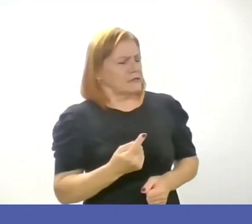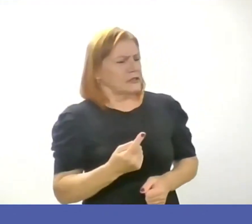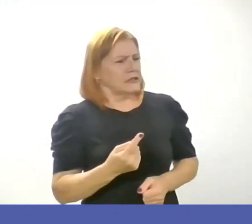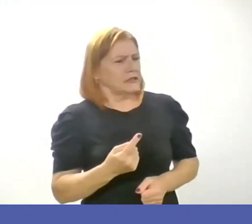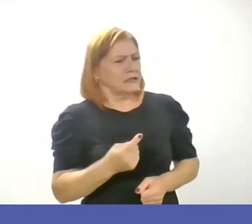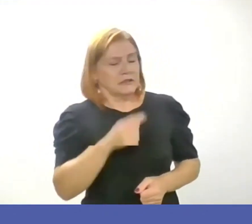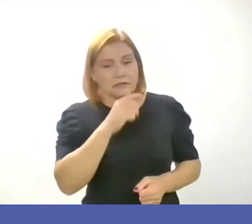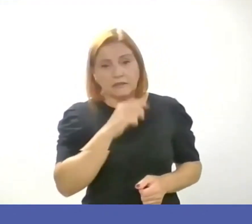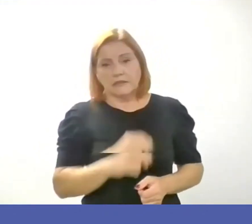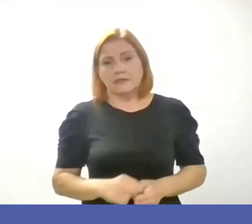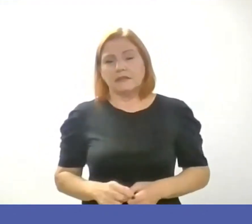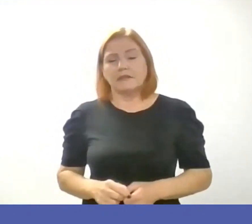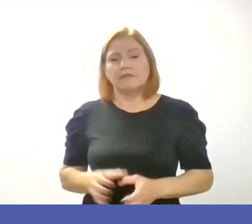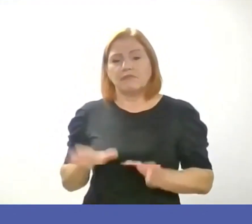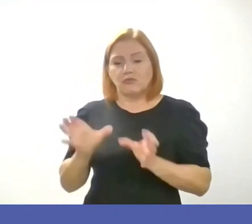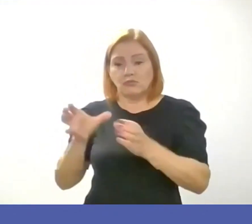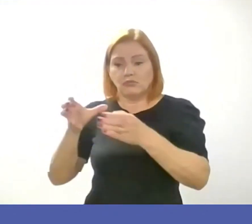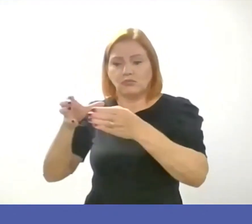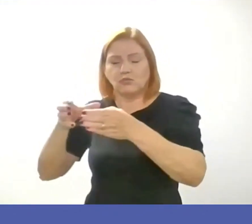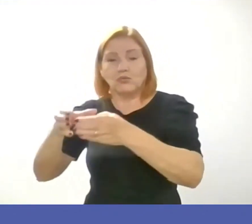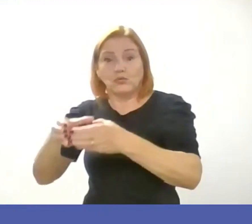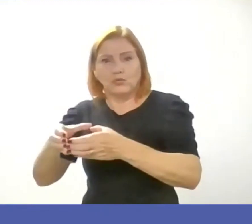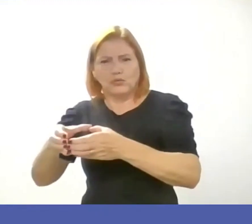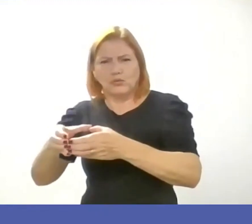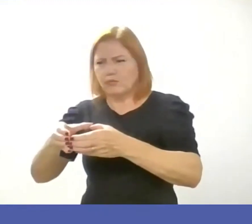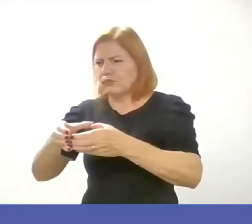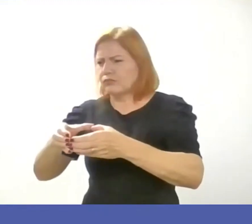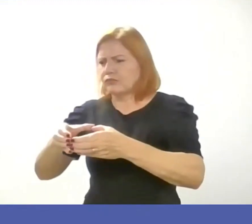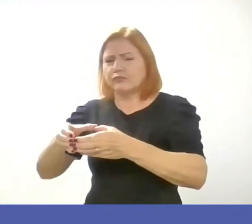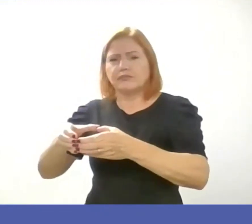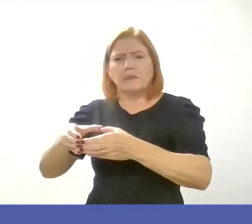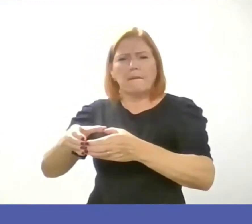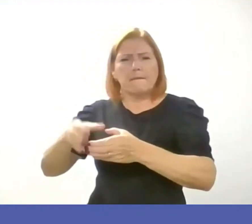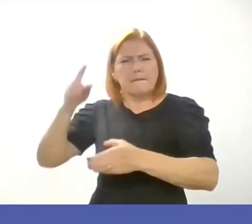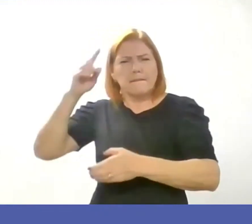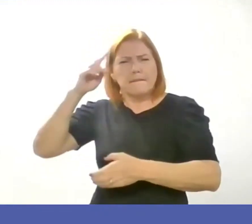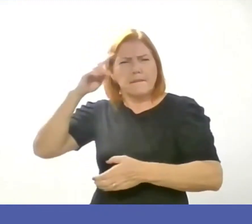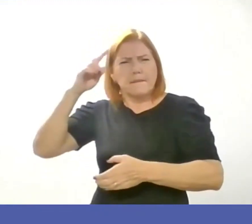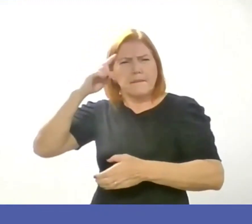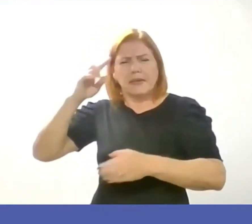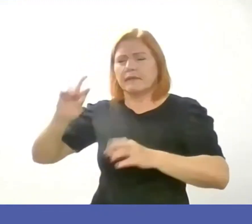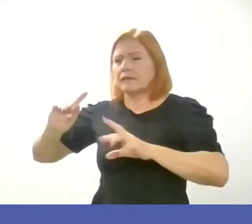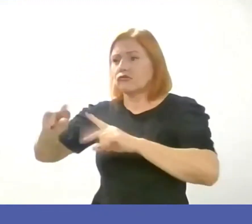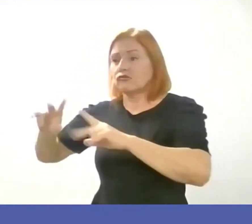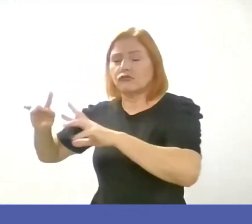hora, fora da caixa, não convencionais.